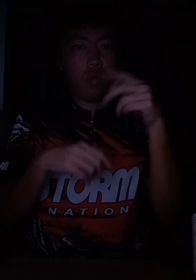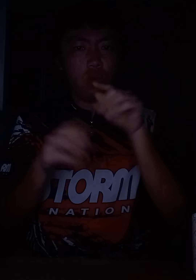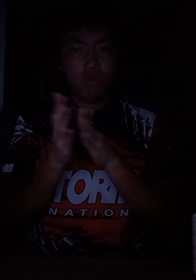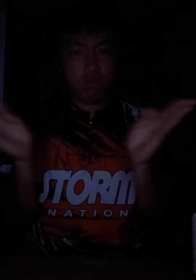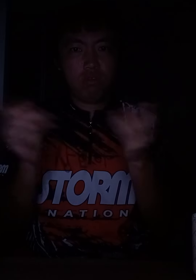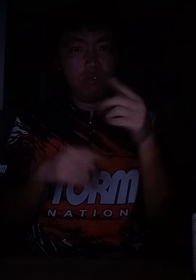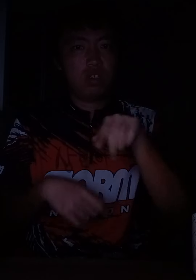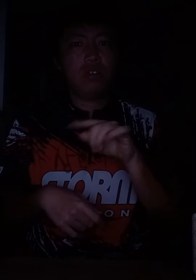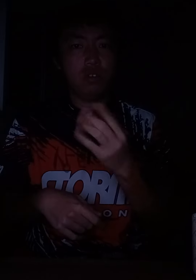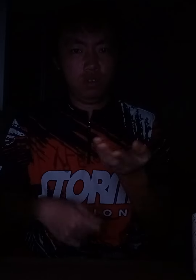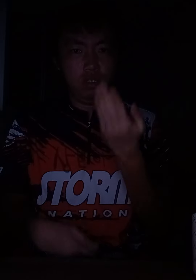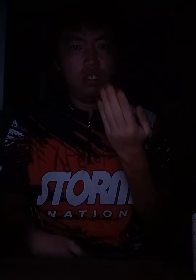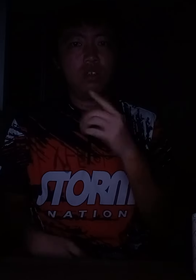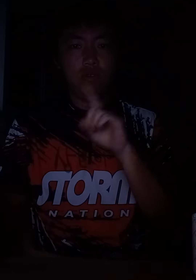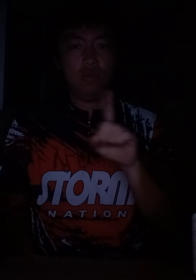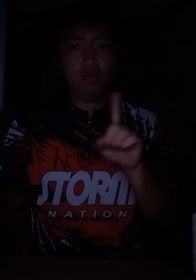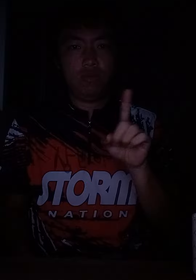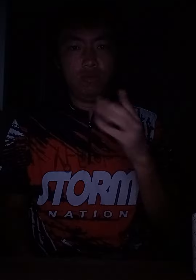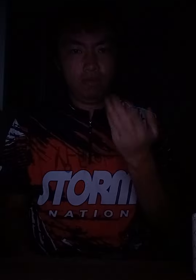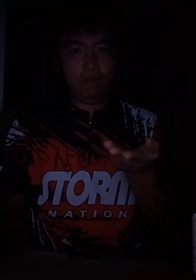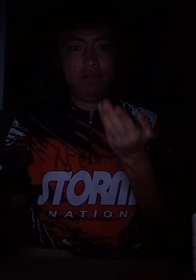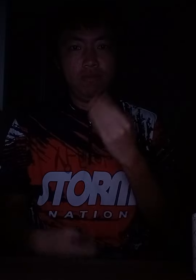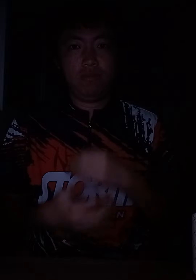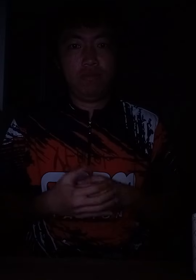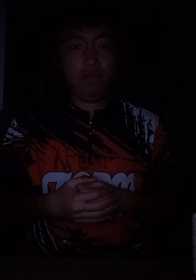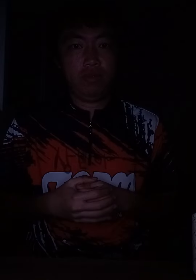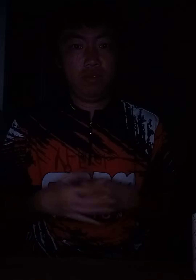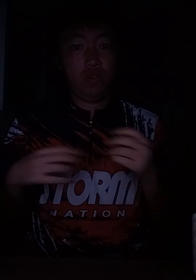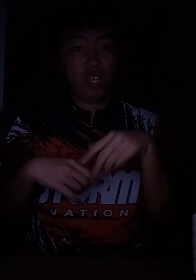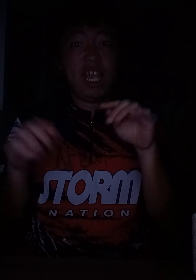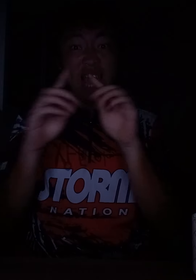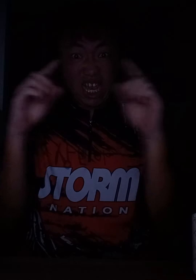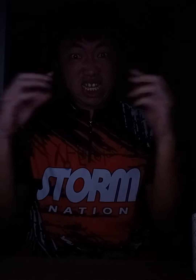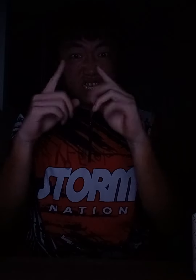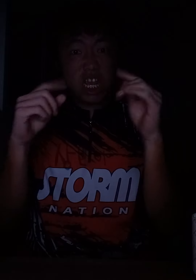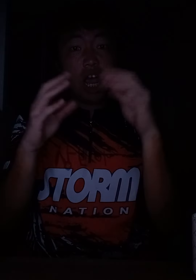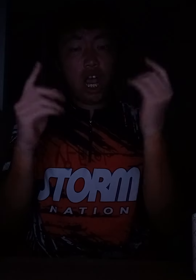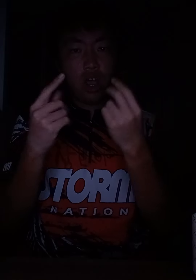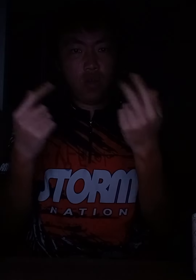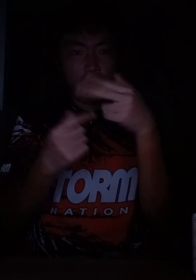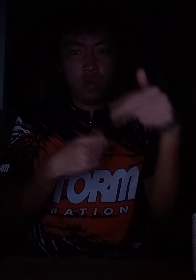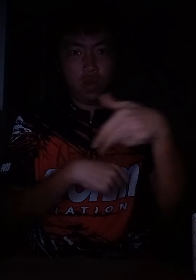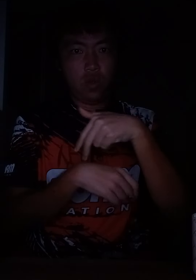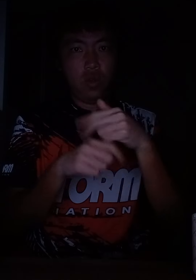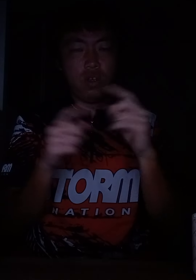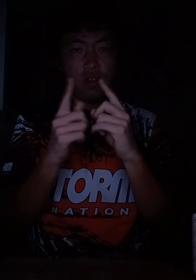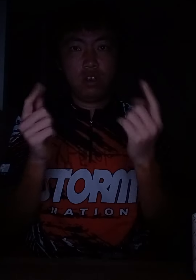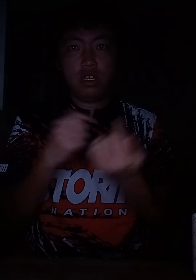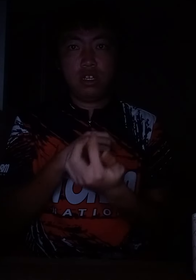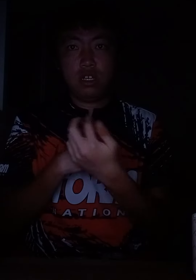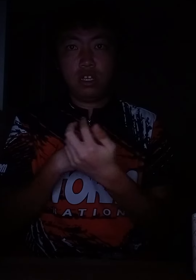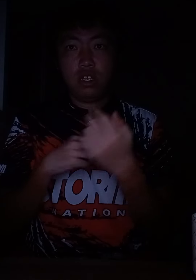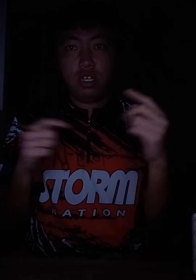시작이 된 건지 사건 개요부터 짚어볼까요? 네, 40대 여성 A씨가 지하철에 탄 건 1호선